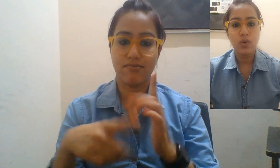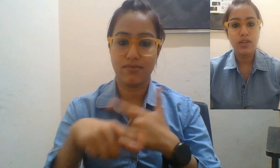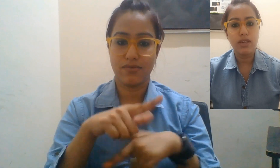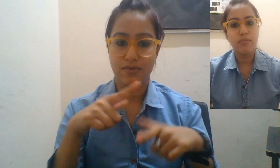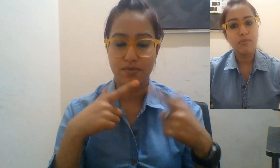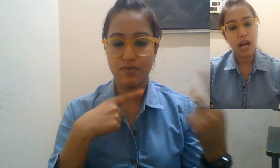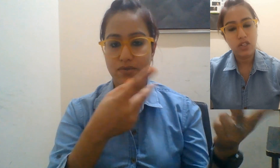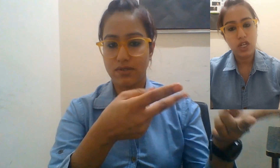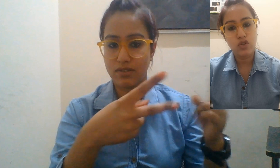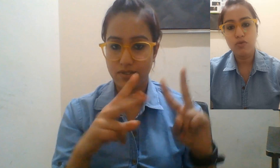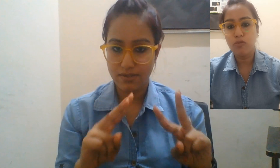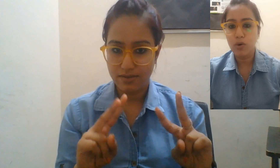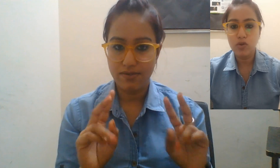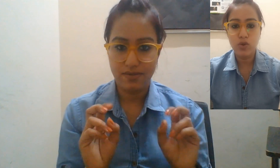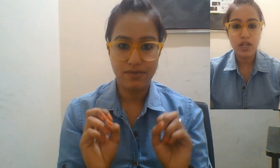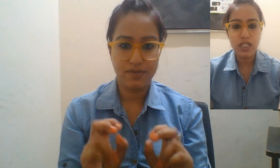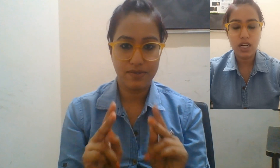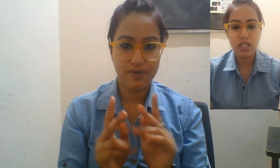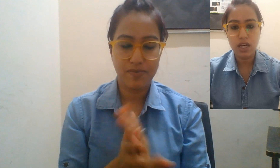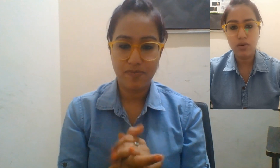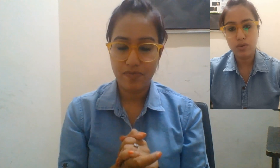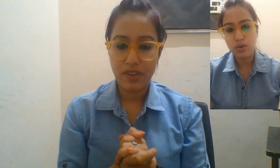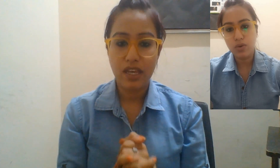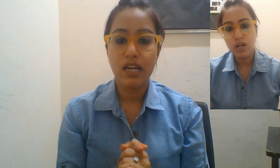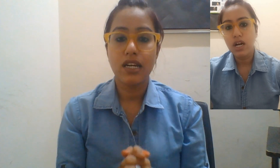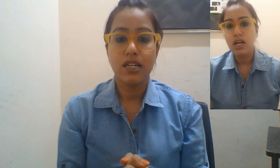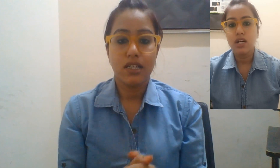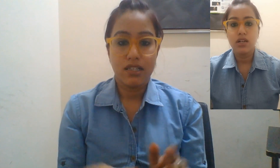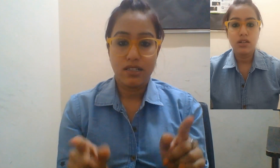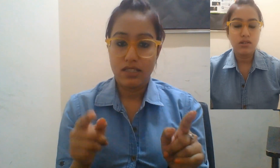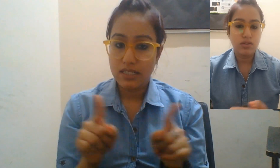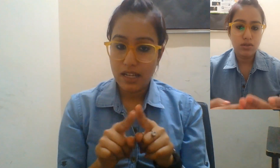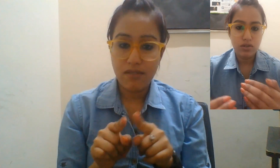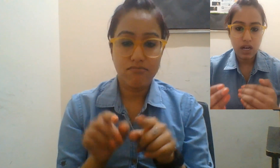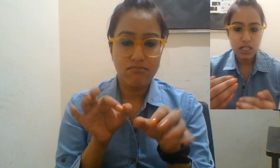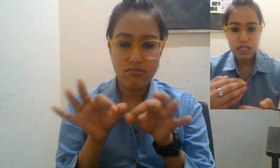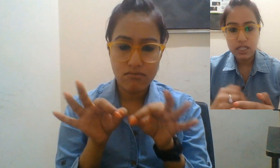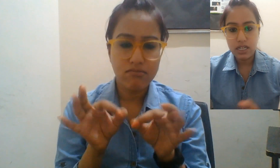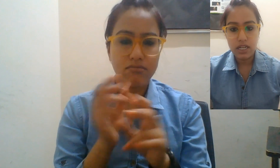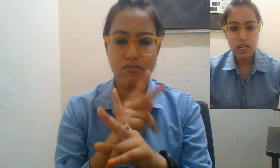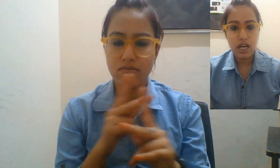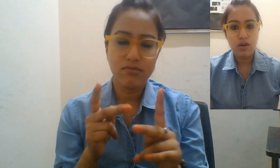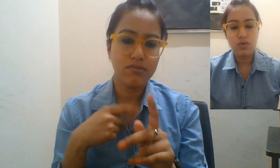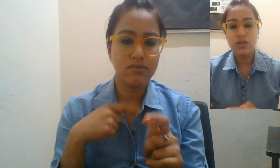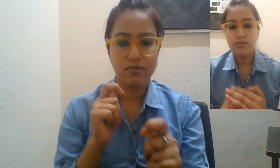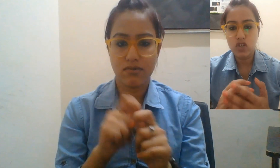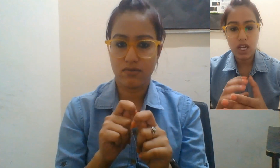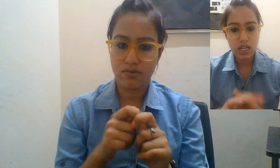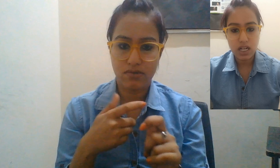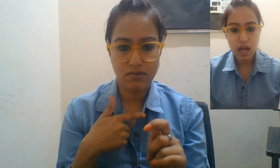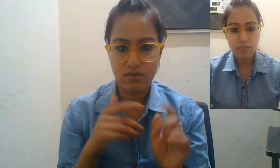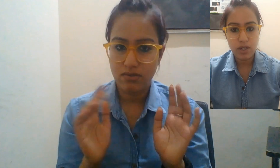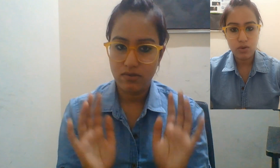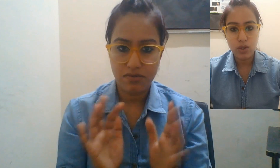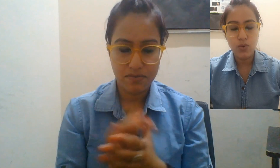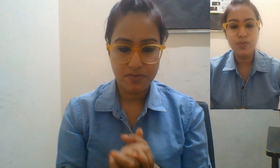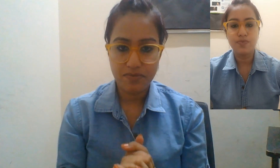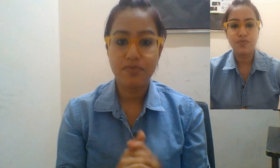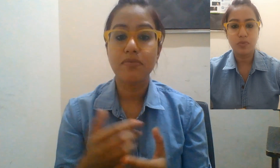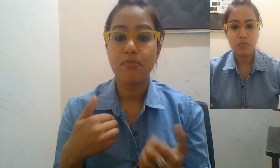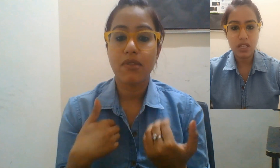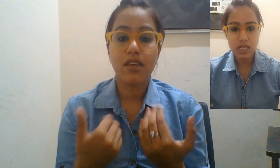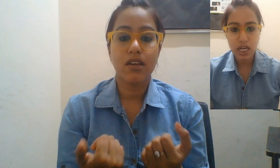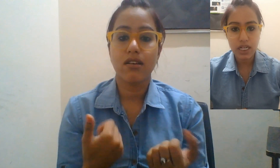दिव्यांगजन उनकी भाषा जो वो बोल सुन नहीं सकते उनको ट्रांसलेट करने का, उनको समझाने का काम करती